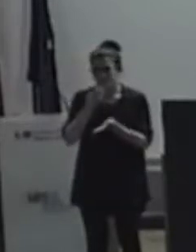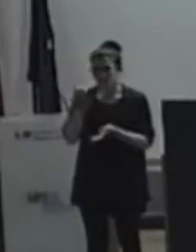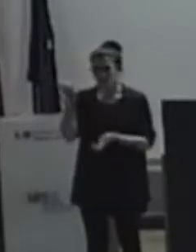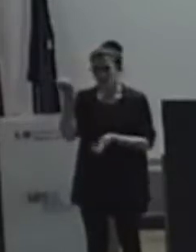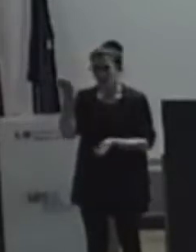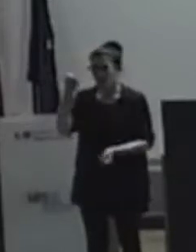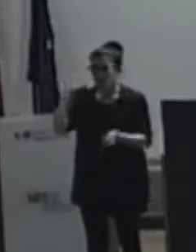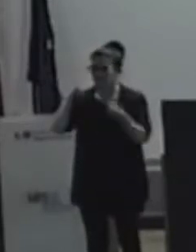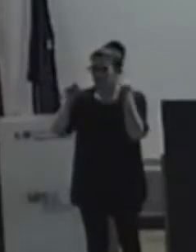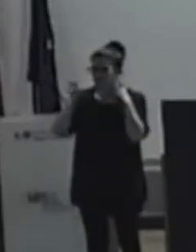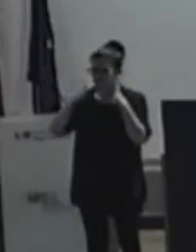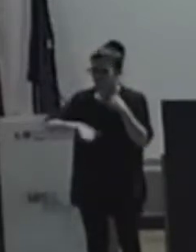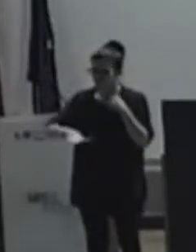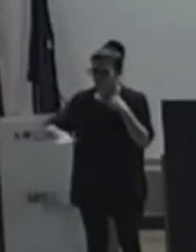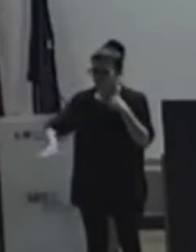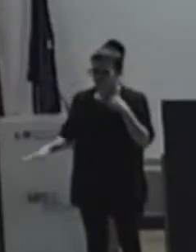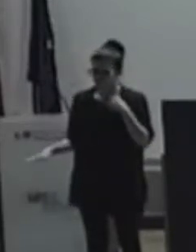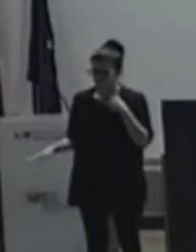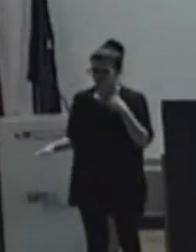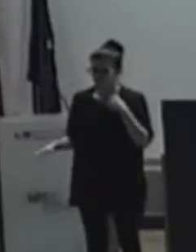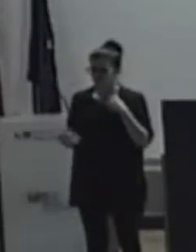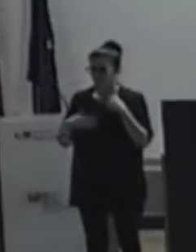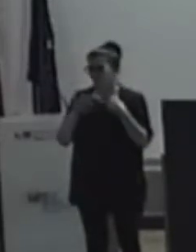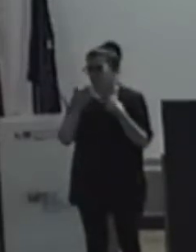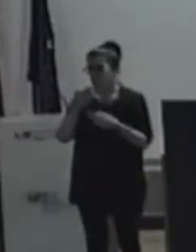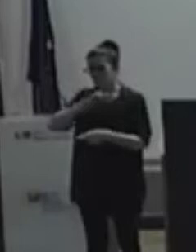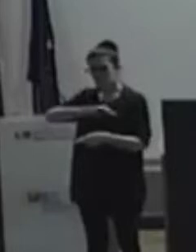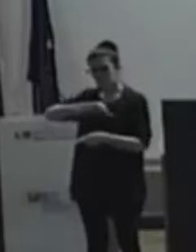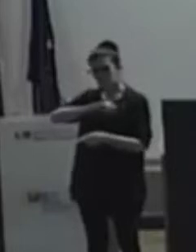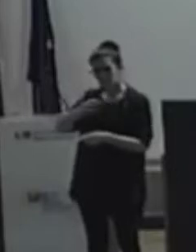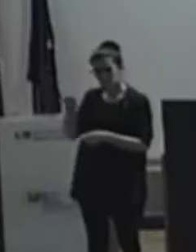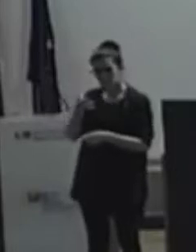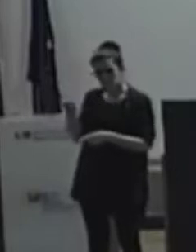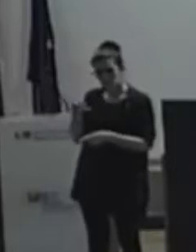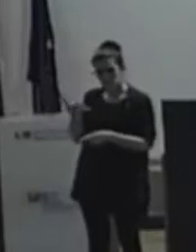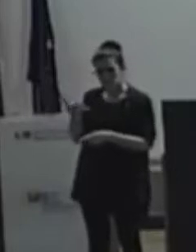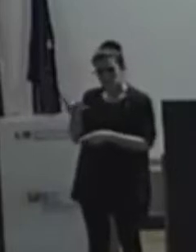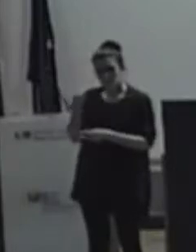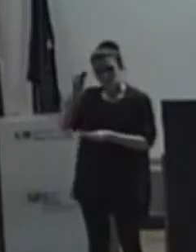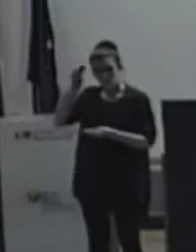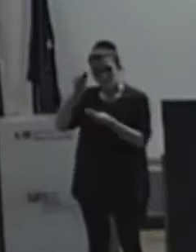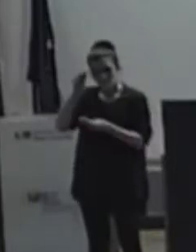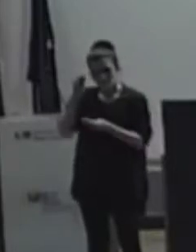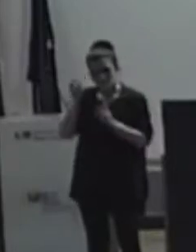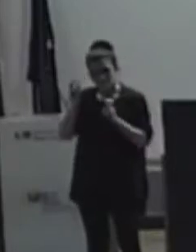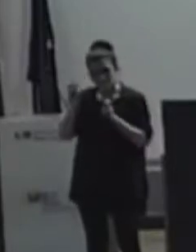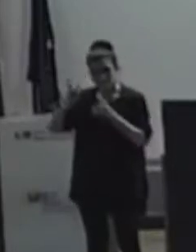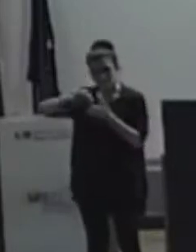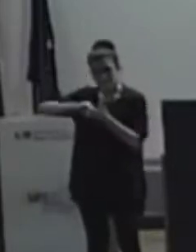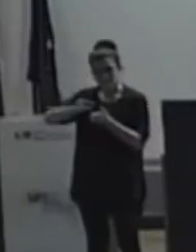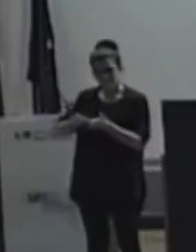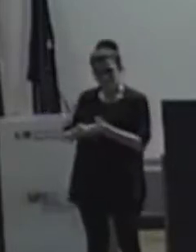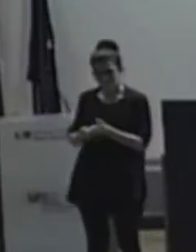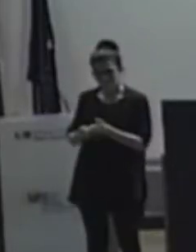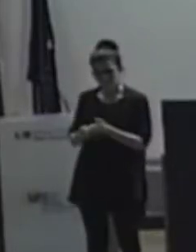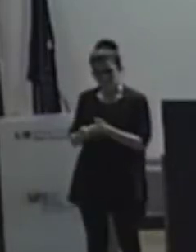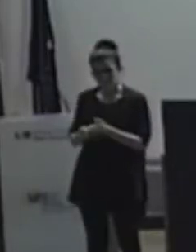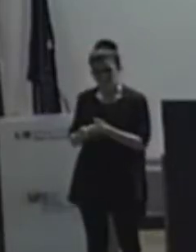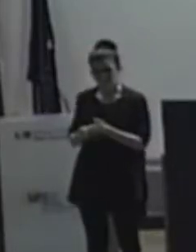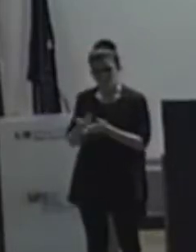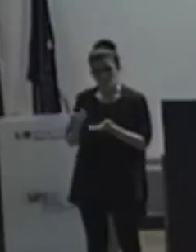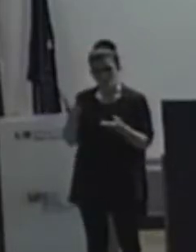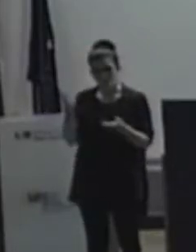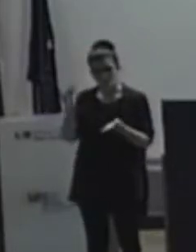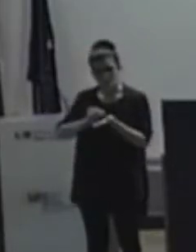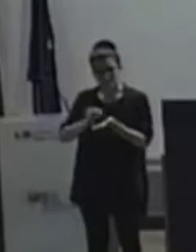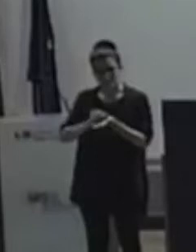chavales. ¿Cómo sienten? ¿Qué piensan de la tecnología que a veces estamos imponiendo al tratamiento